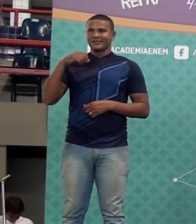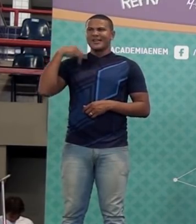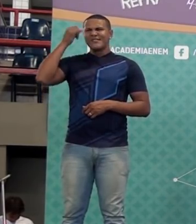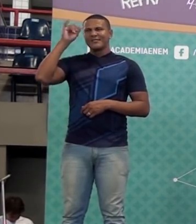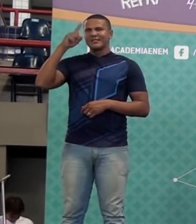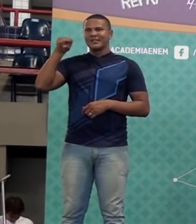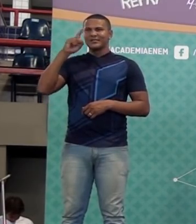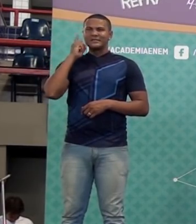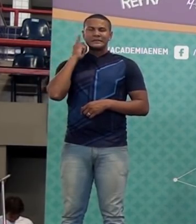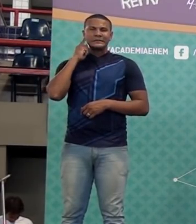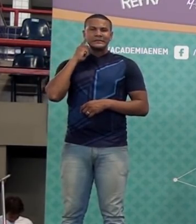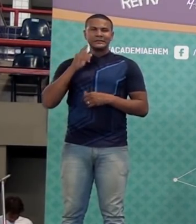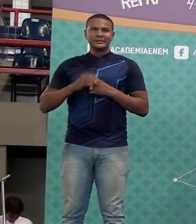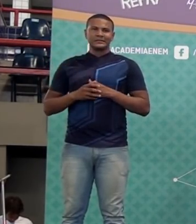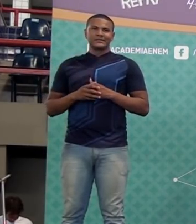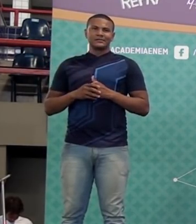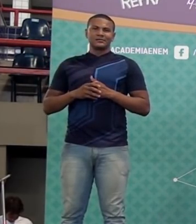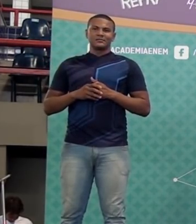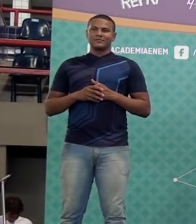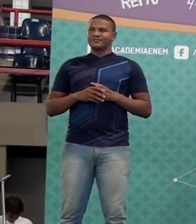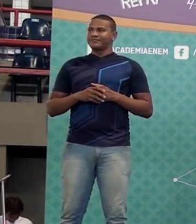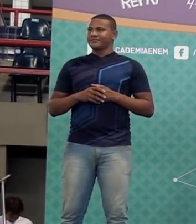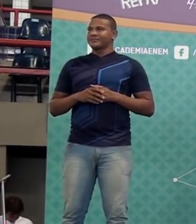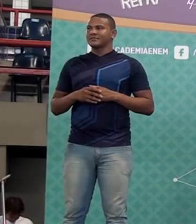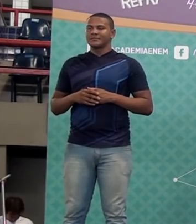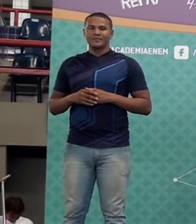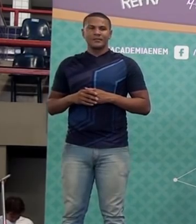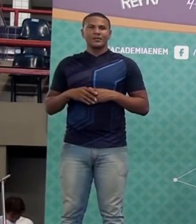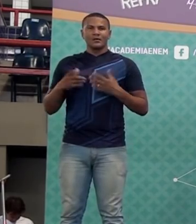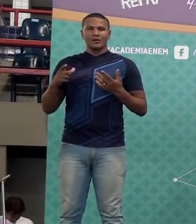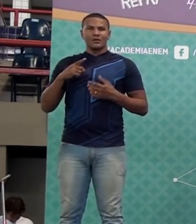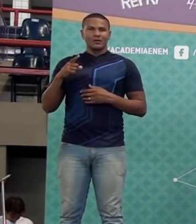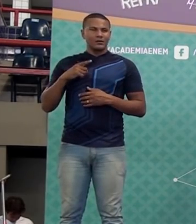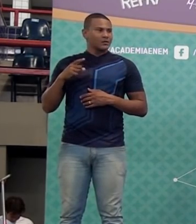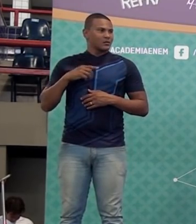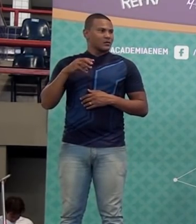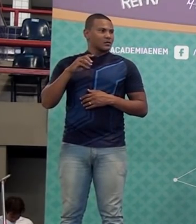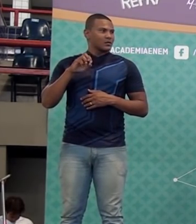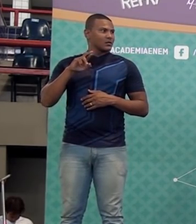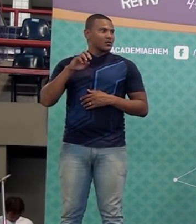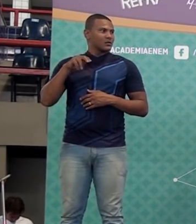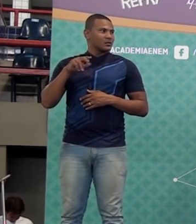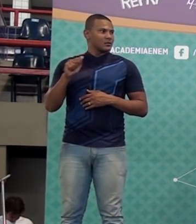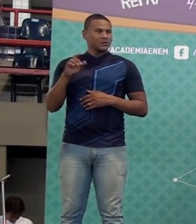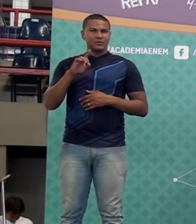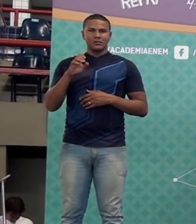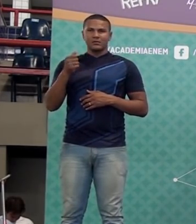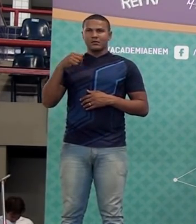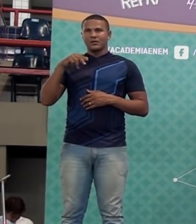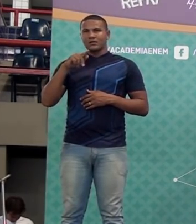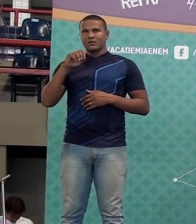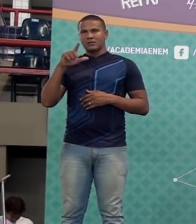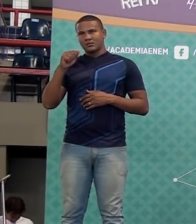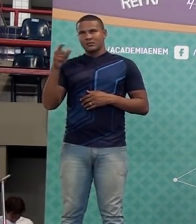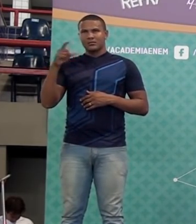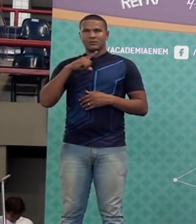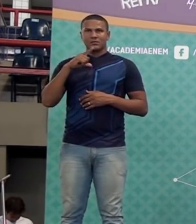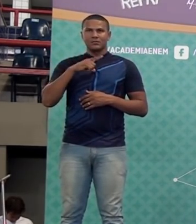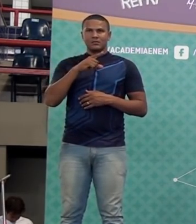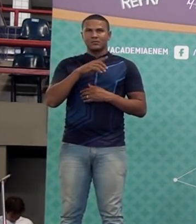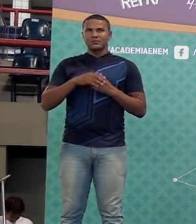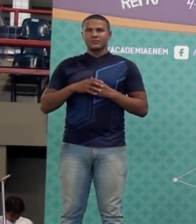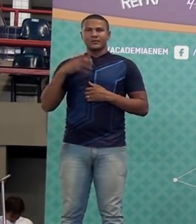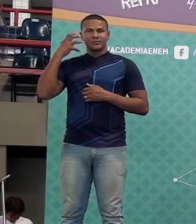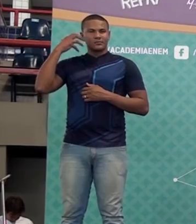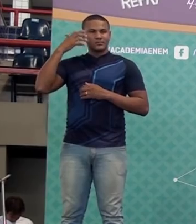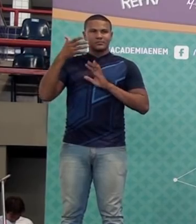melhor não. A canção Morena de Angola. Morena de Angola que leva o chocalho amarrado na canela. Morena, será que ela mexe o chocalho